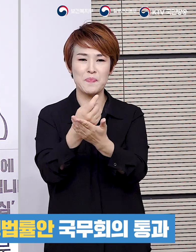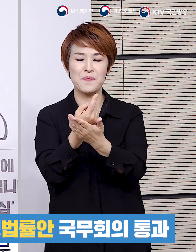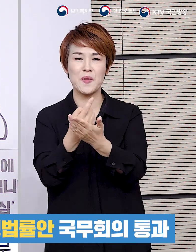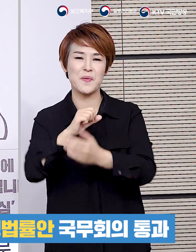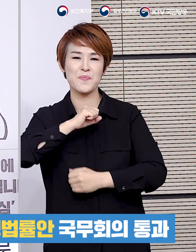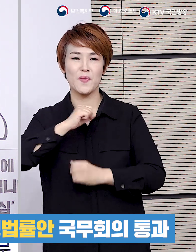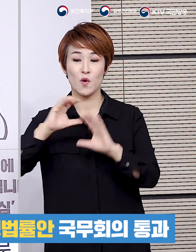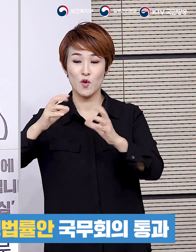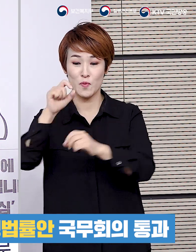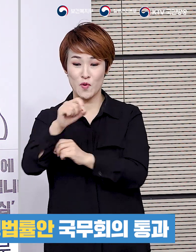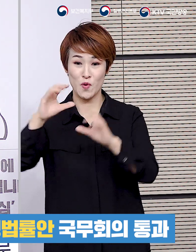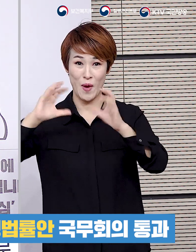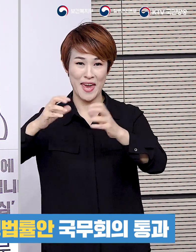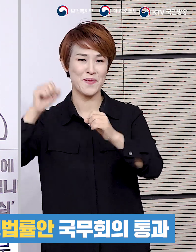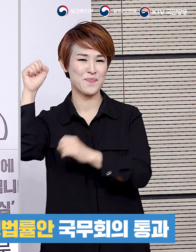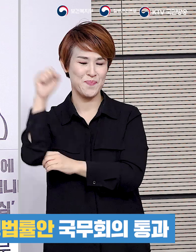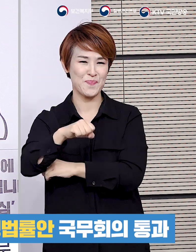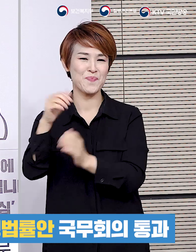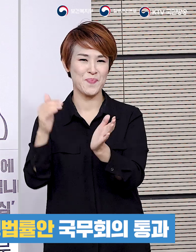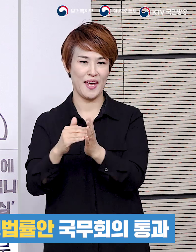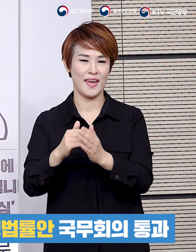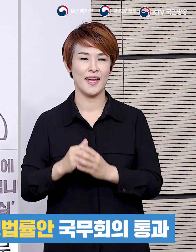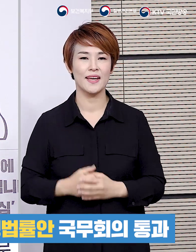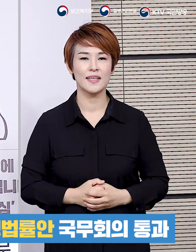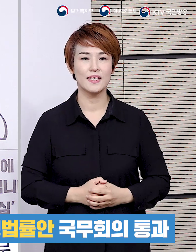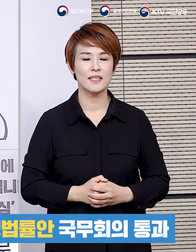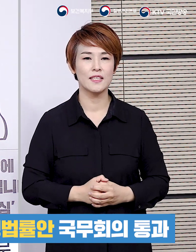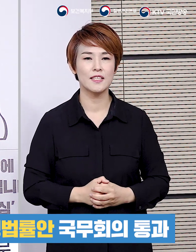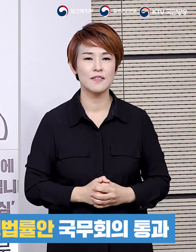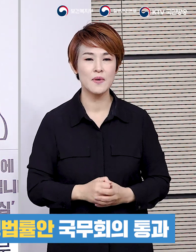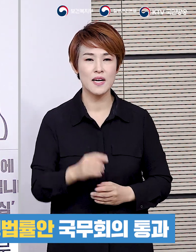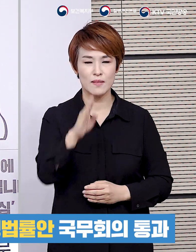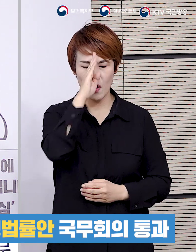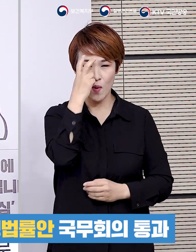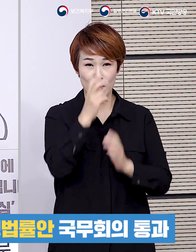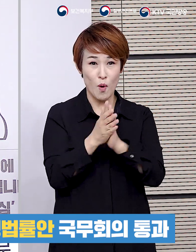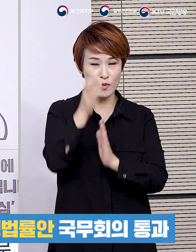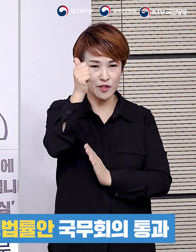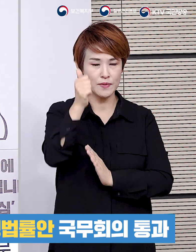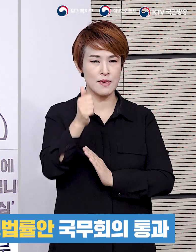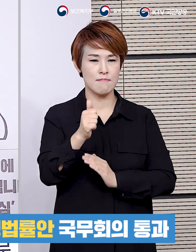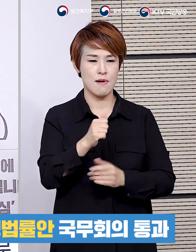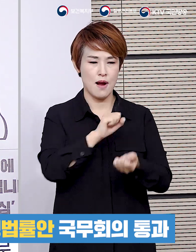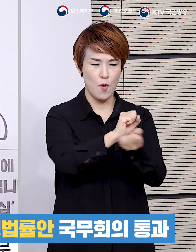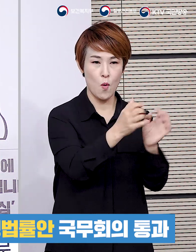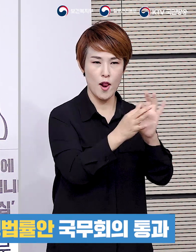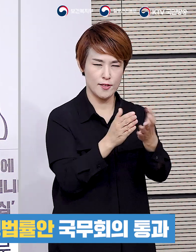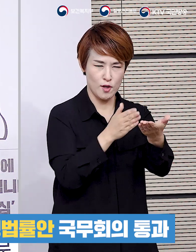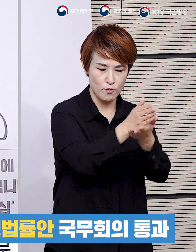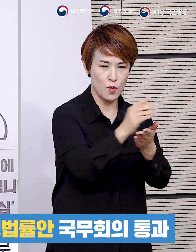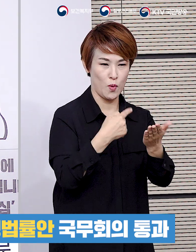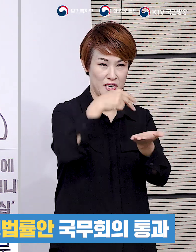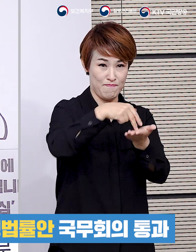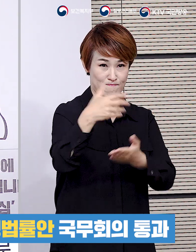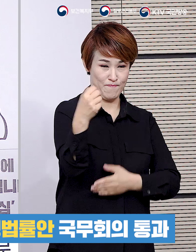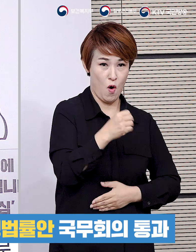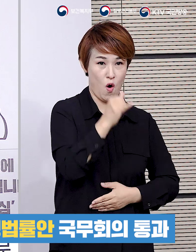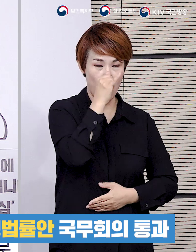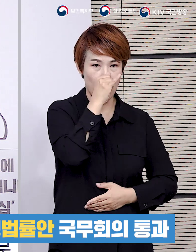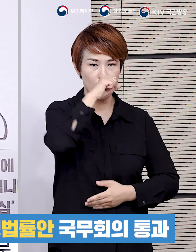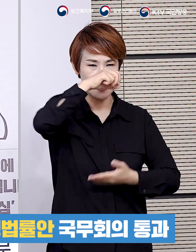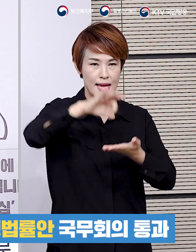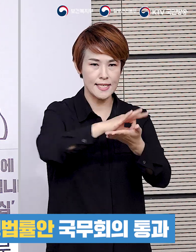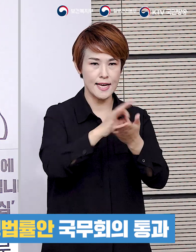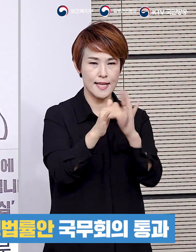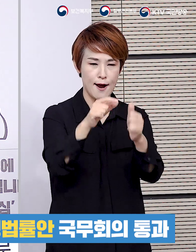이에 따라 질병관리본부는 감염병 대응의 전문성과 독립성을 확보하고 인력과 예산을